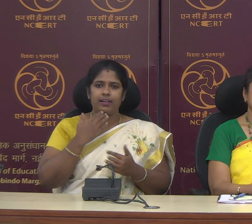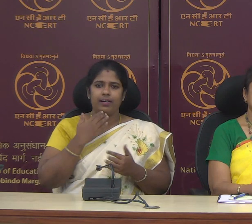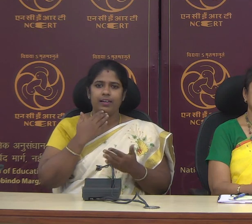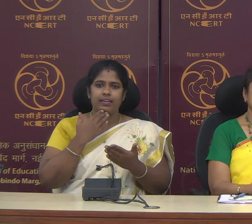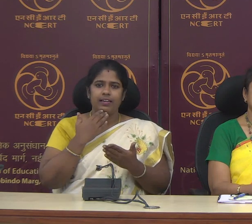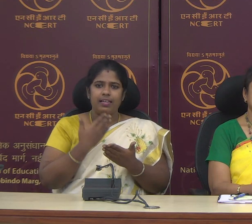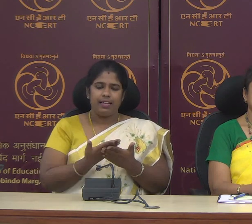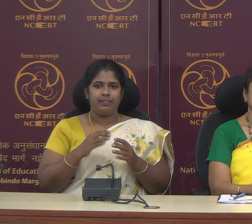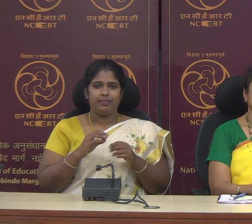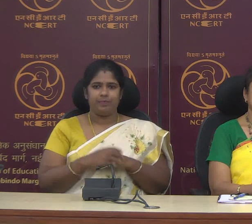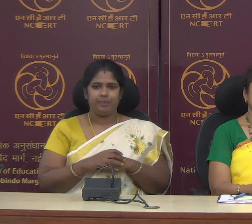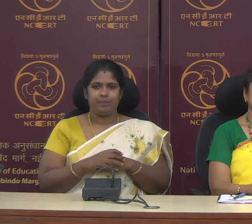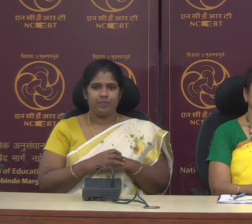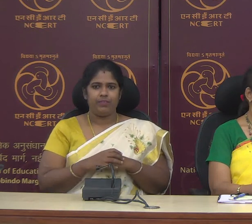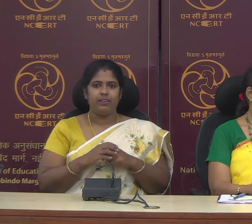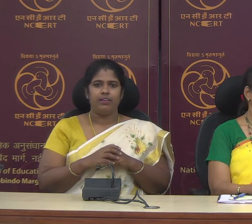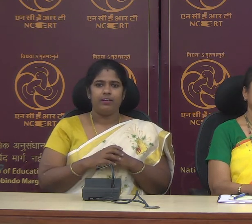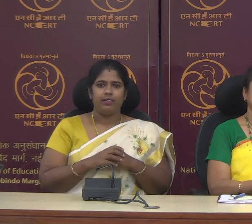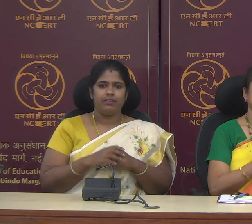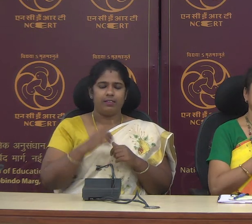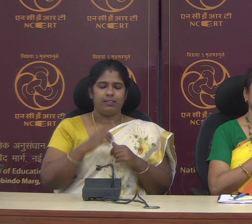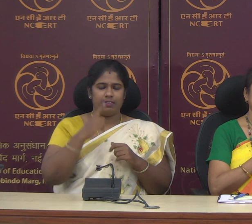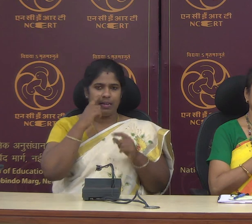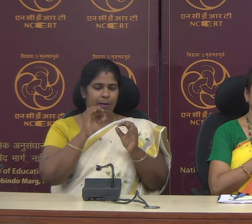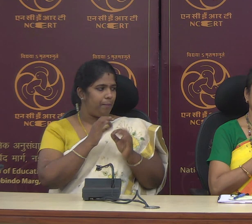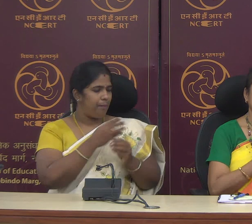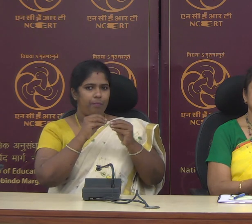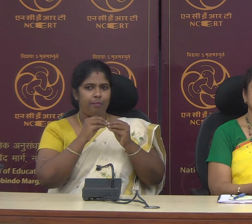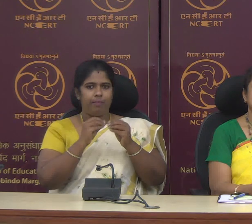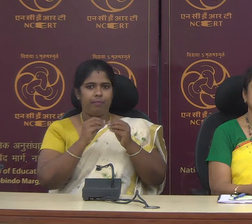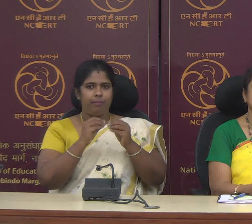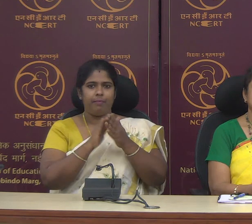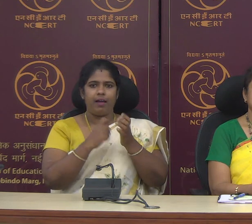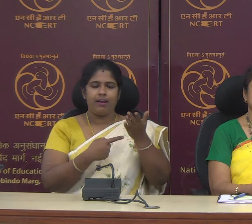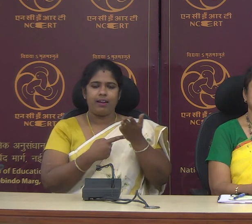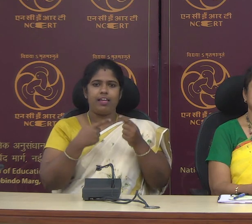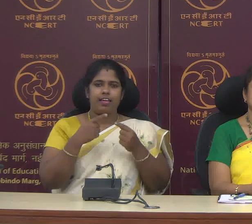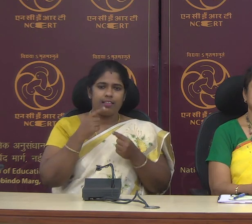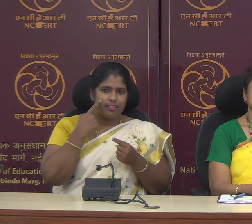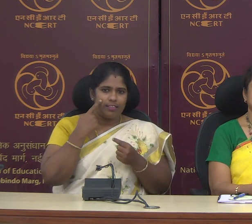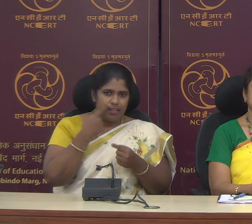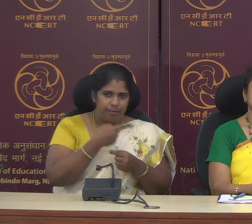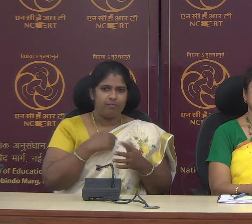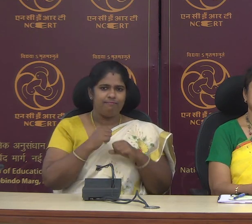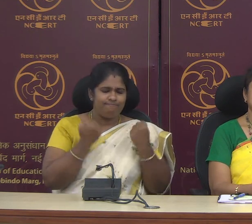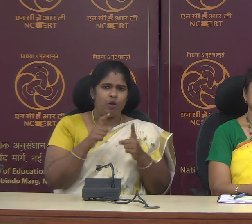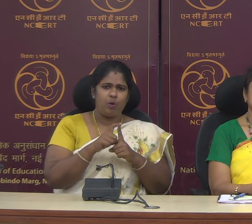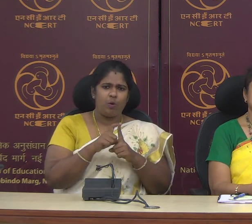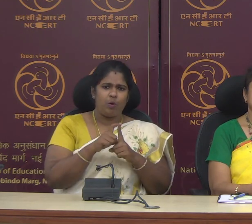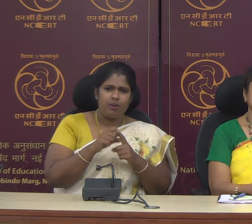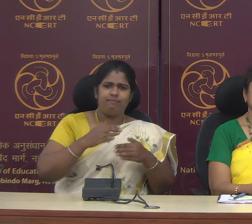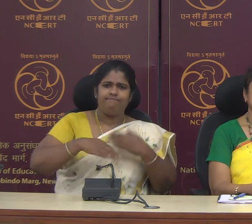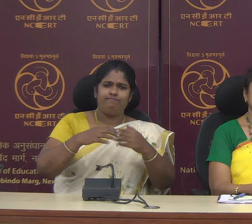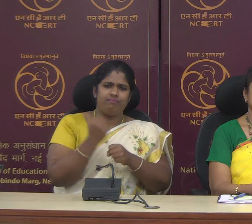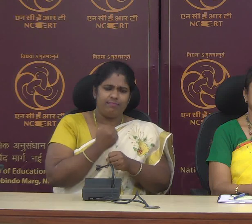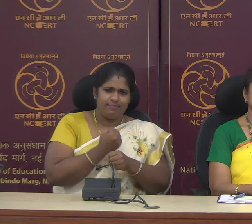भूमिका आपने निभाई। और डॉक्टर भारती कौशिक जिनके प्रयासों से ये सारे काम हो पा रहे हैं और हमारा ये जो एक निरंतर प्रयास है, अथक प्रयास है, जो